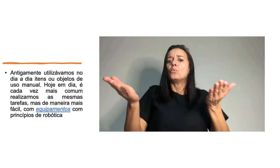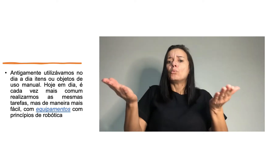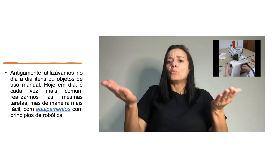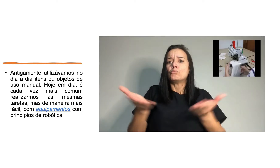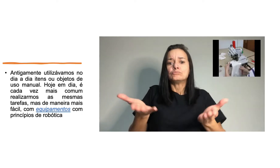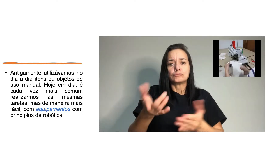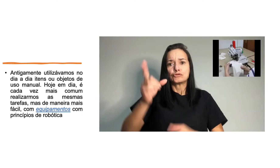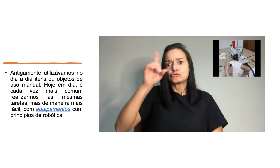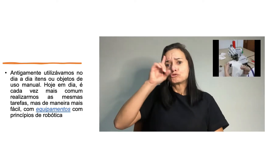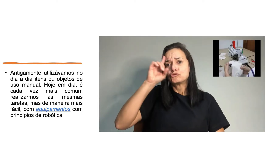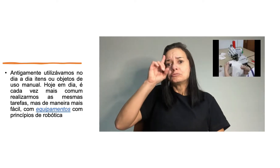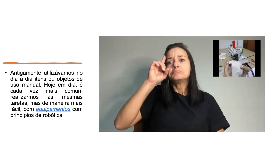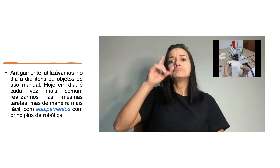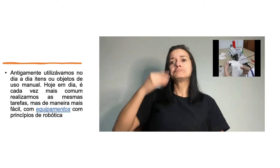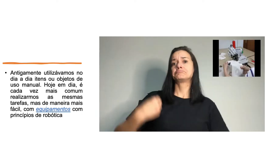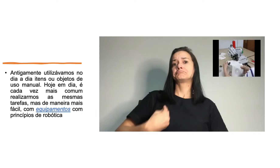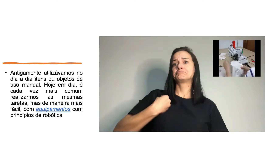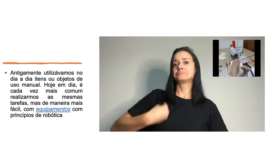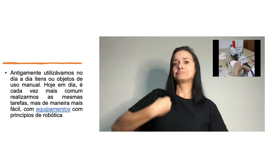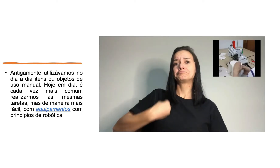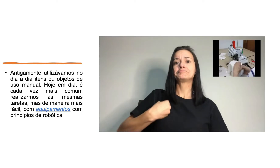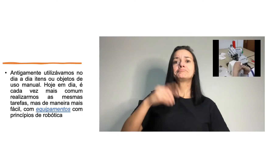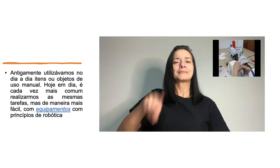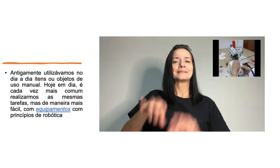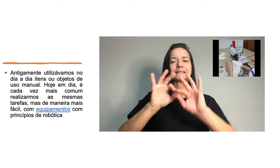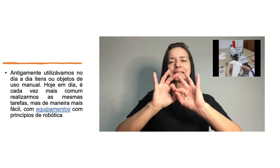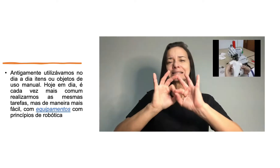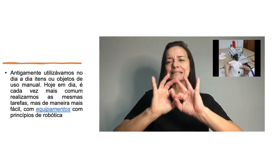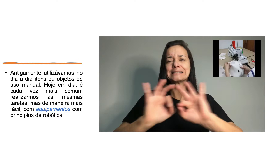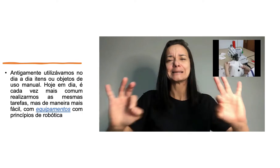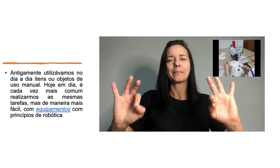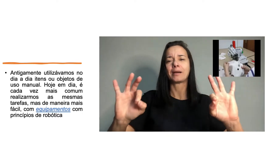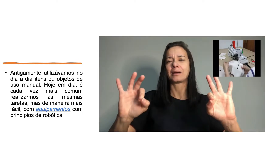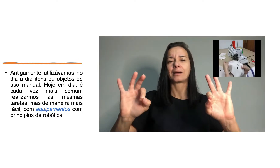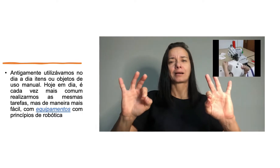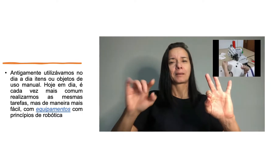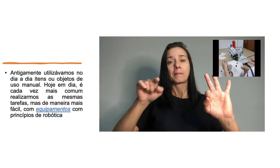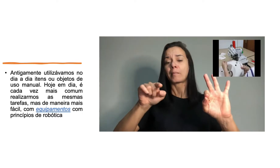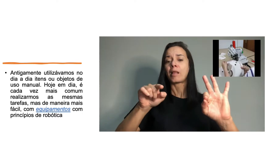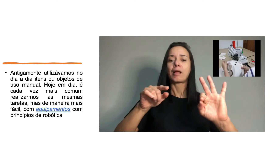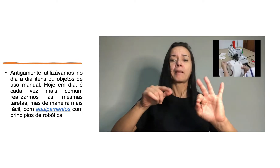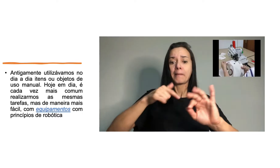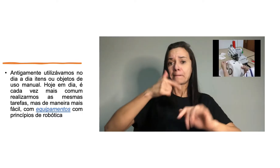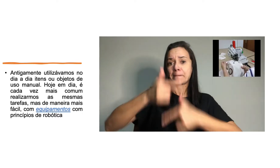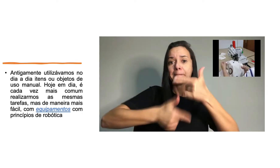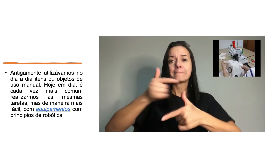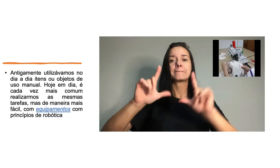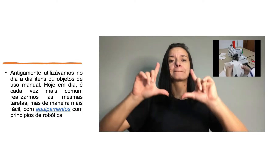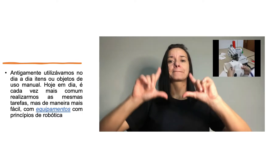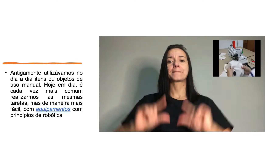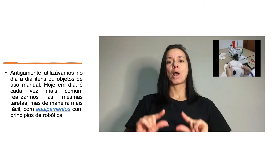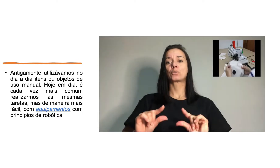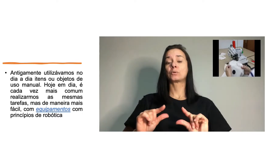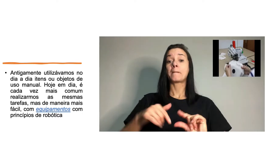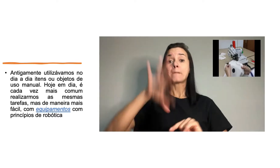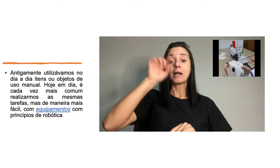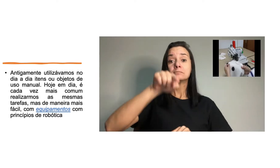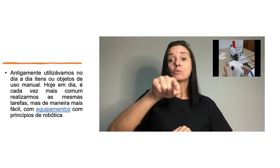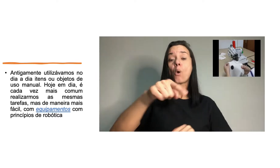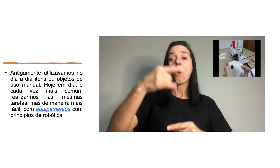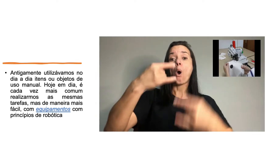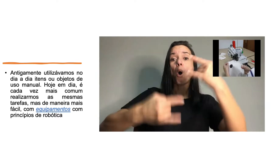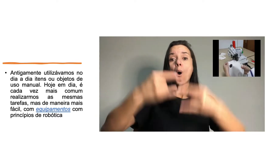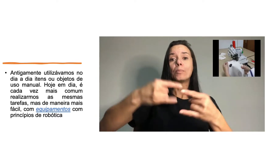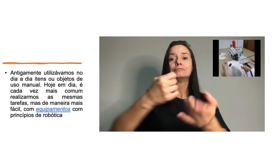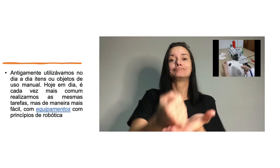E hoje em dia, é cada vez mais comum realizarmos tarefas,